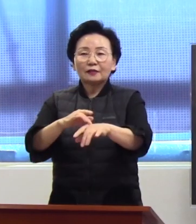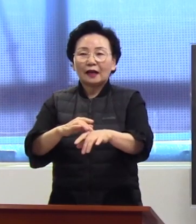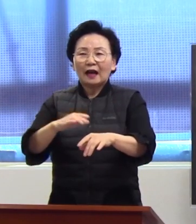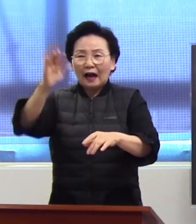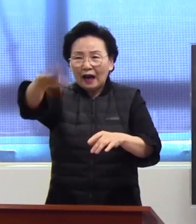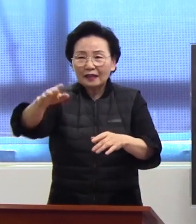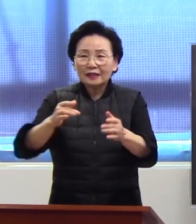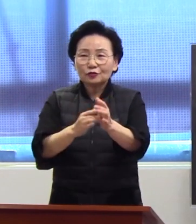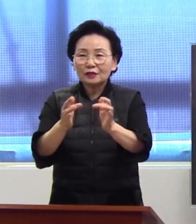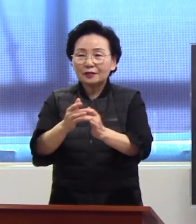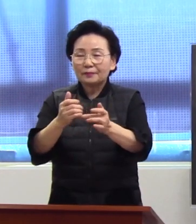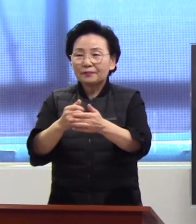마귀가 예수님